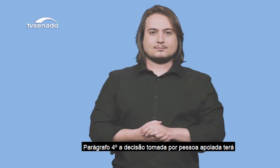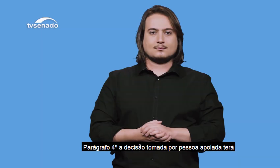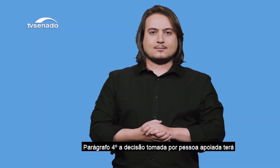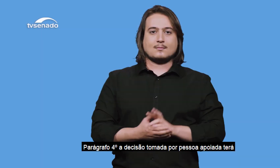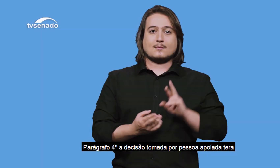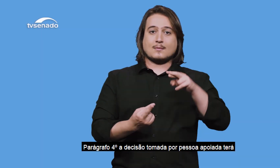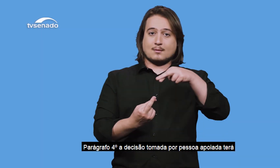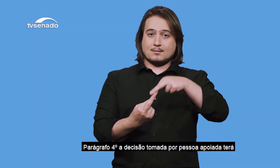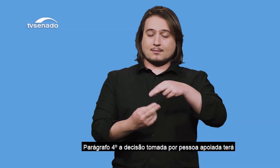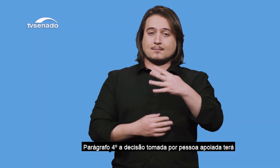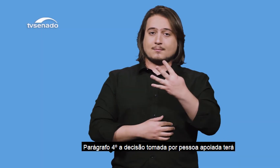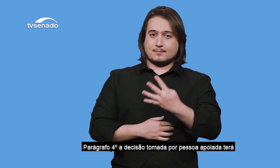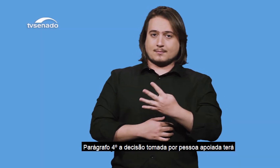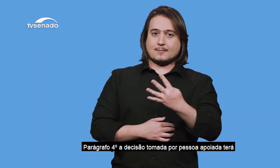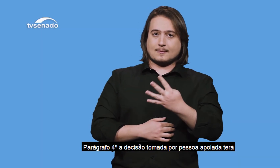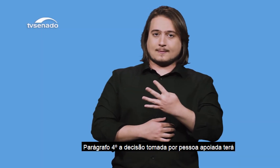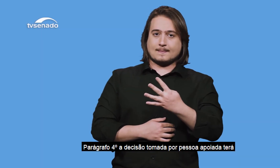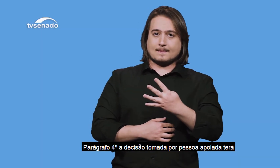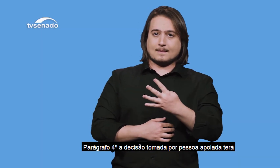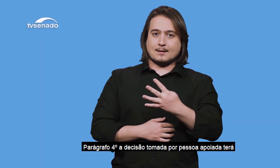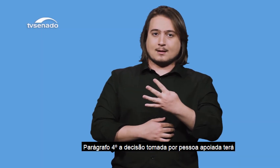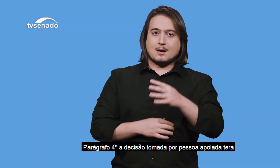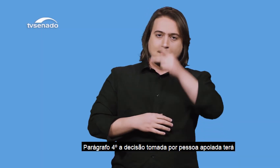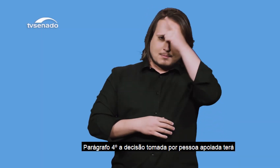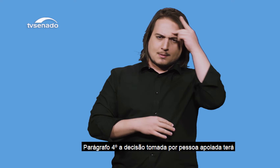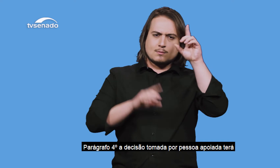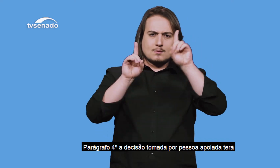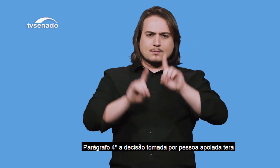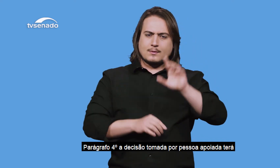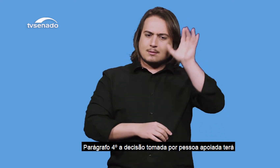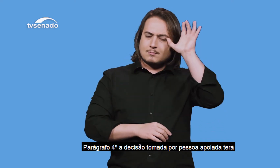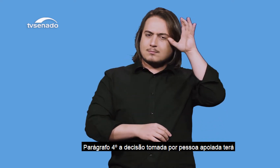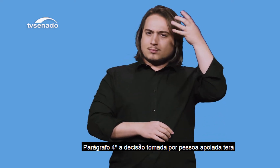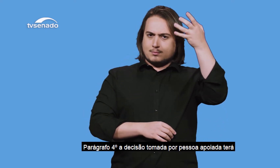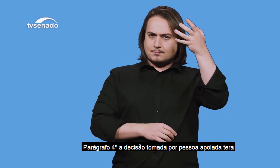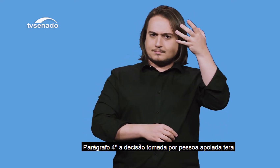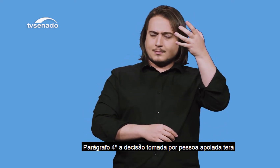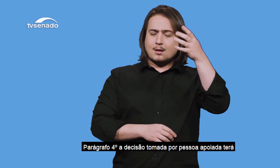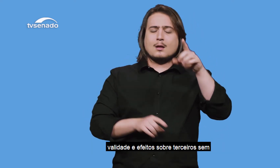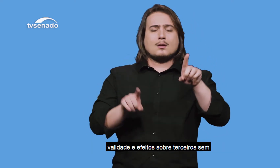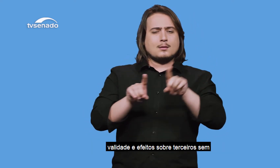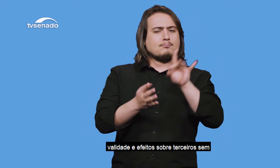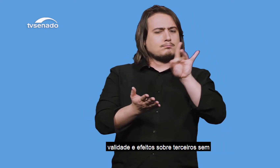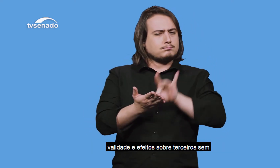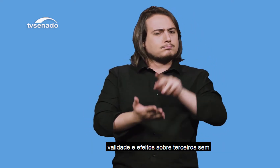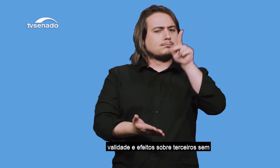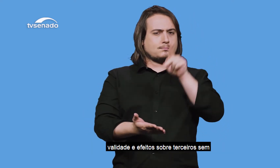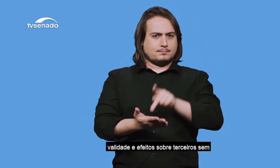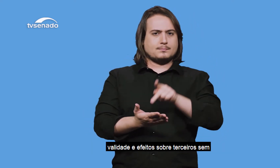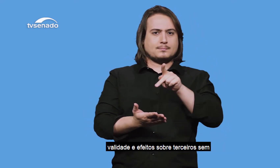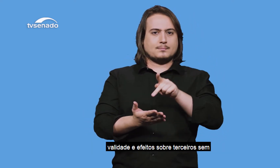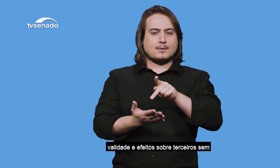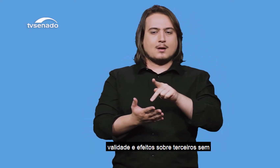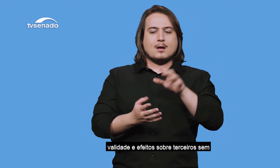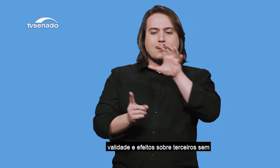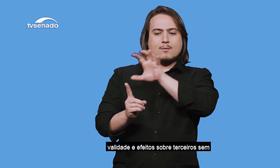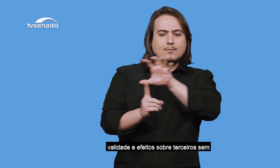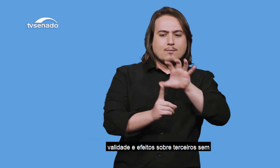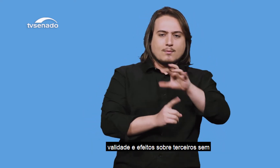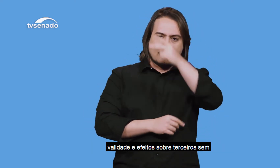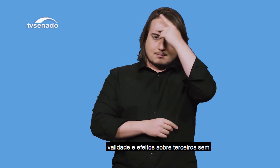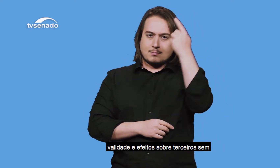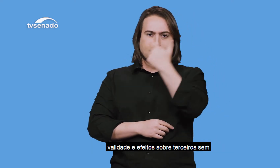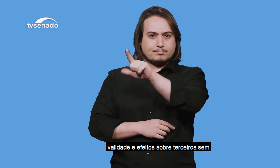parágrafo 4º a decisão tomada por pessoa apoiada terá validade e efeitos sobre